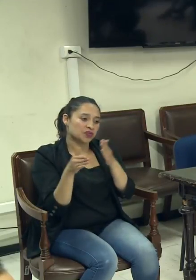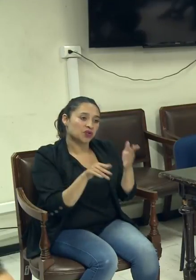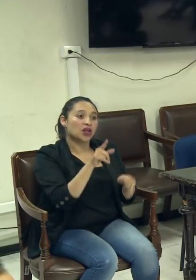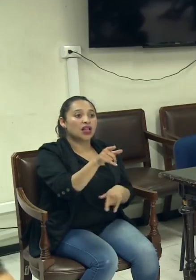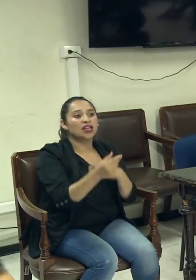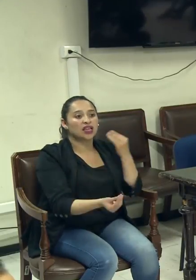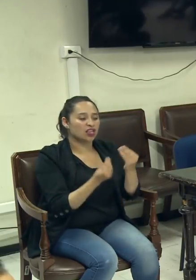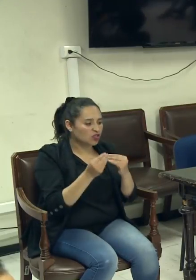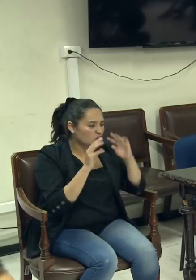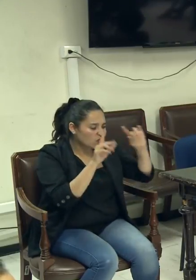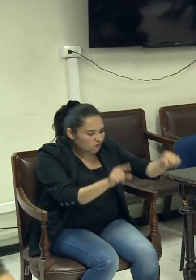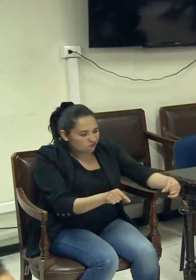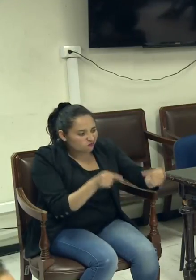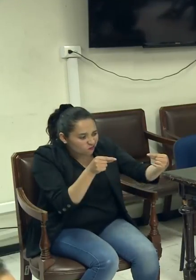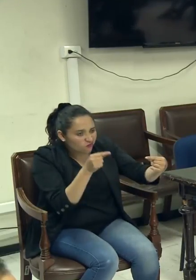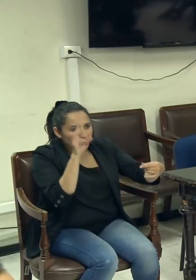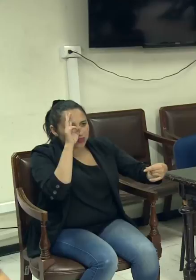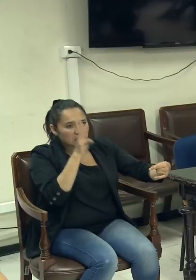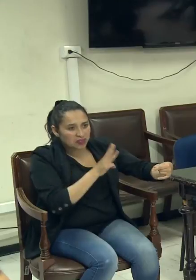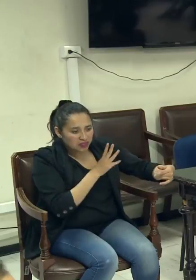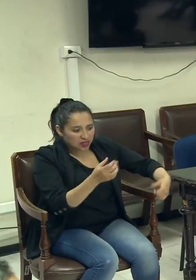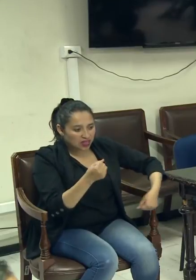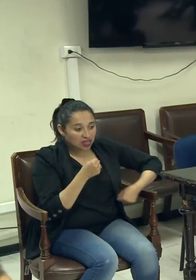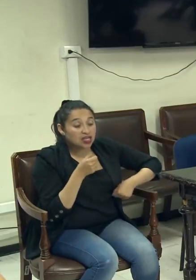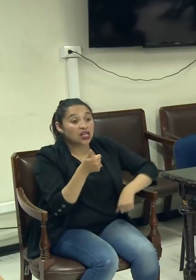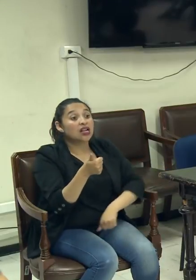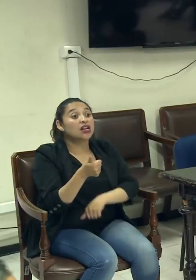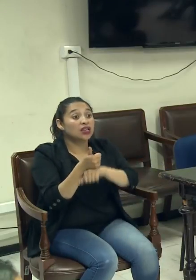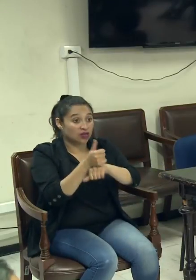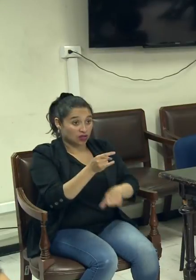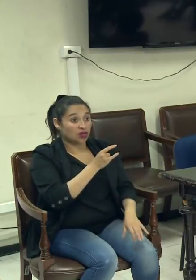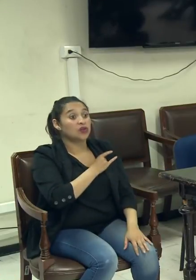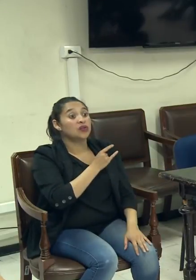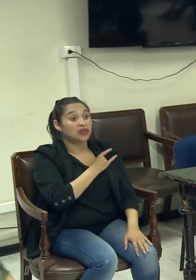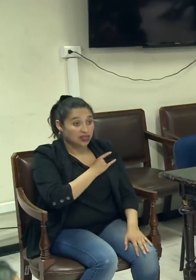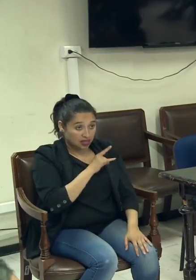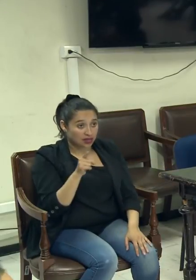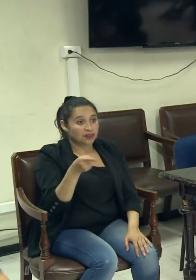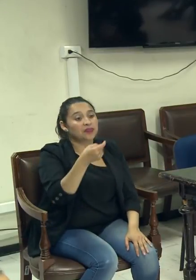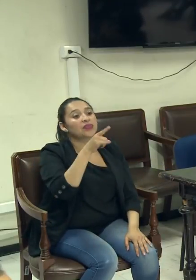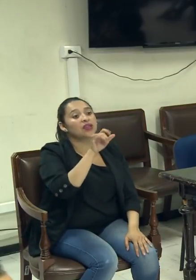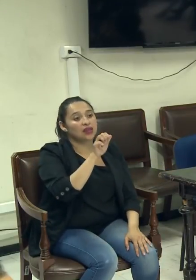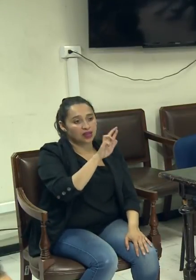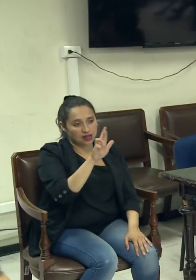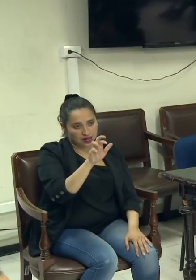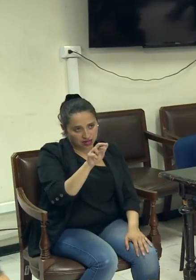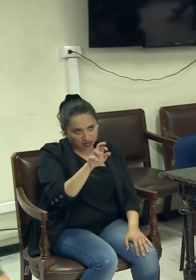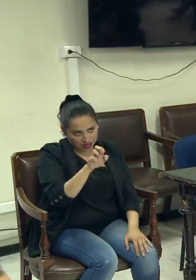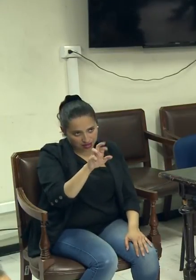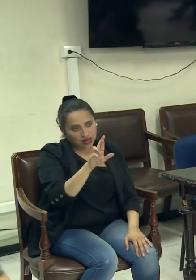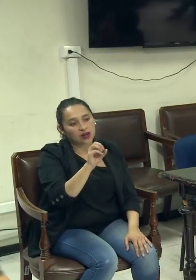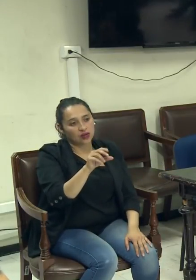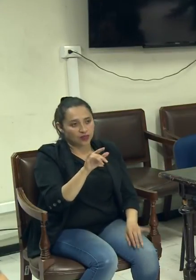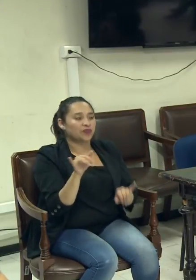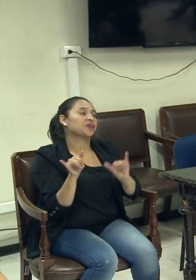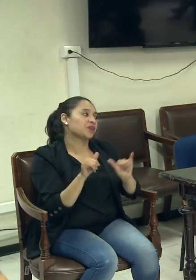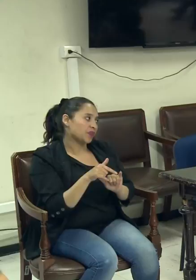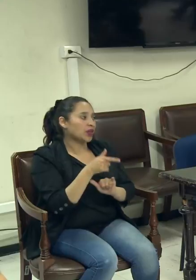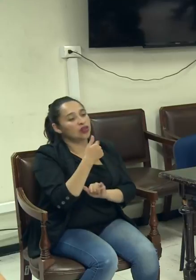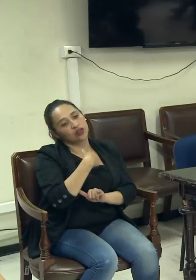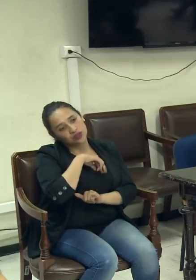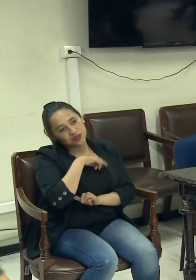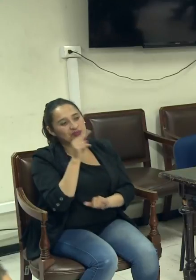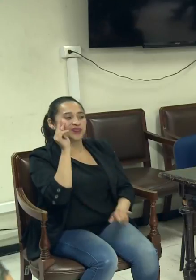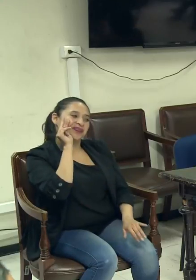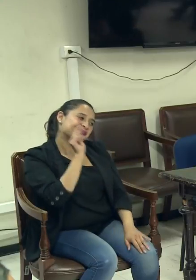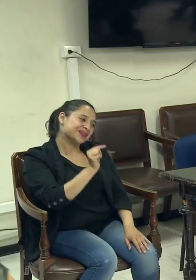al ejército, y había sido rector de la Universidad de Guerrero. Entonces nos parecía que era como, además,